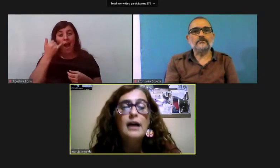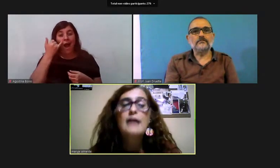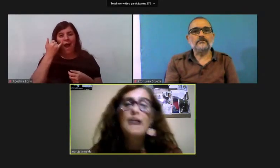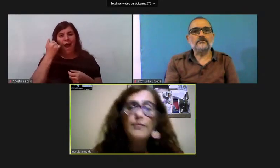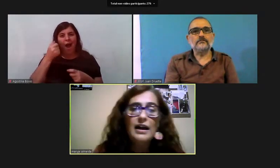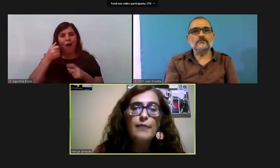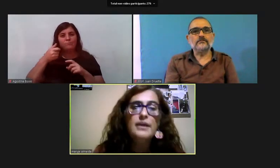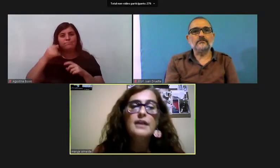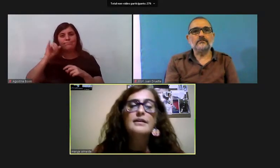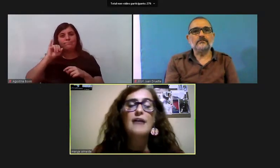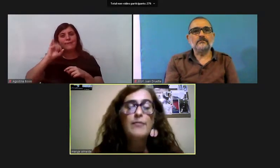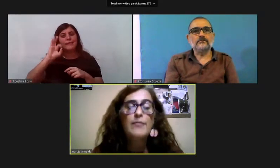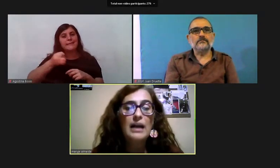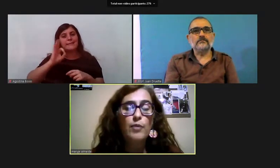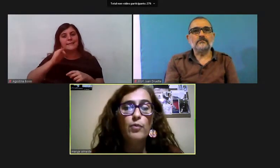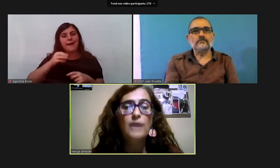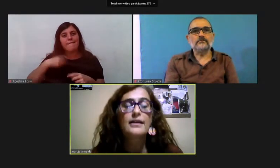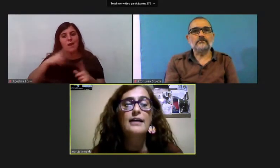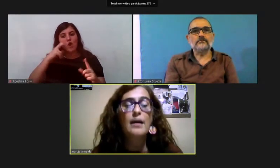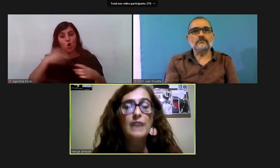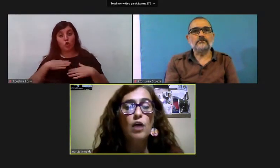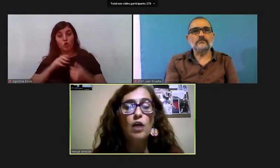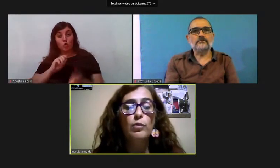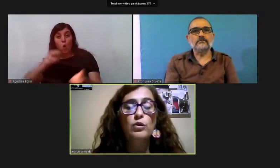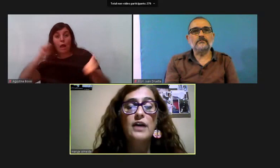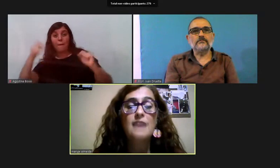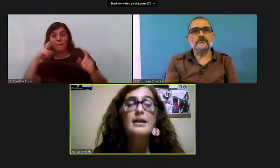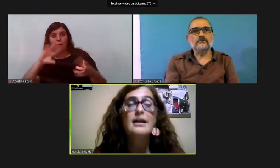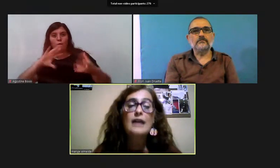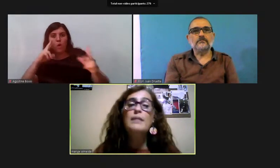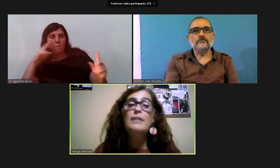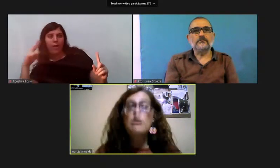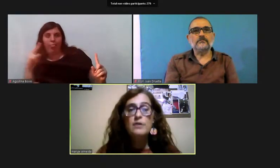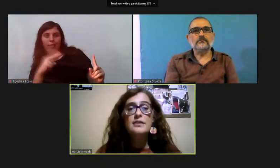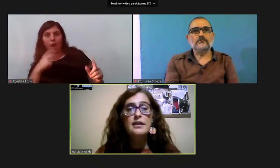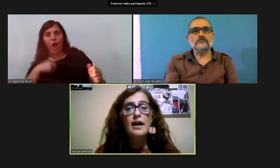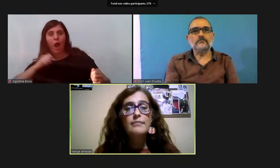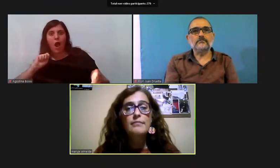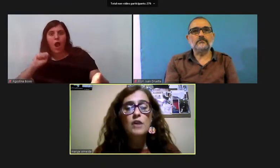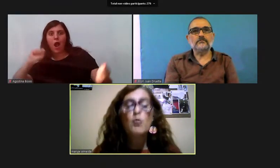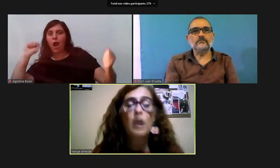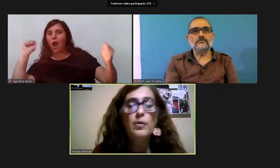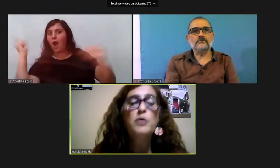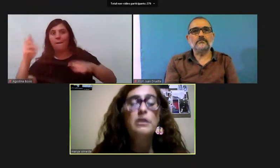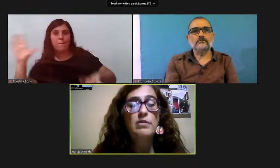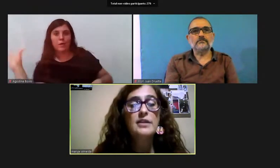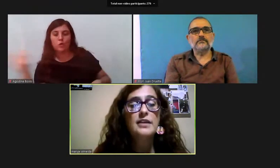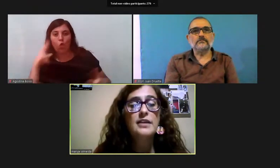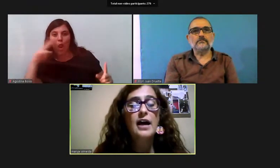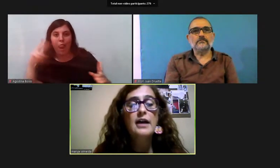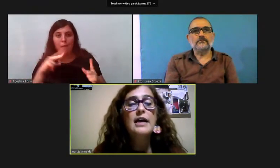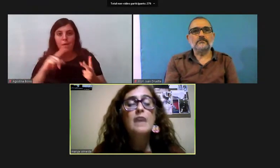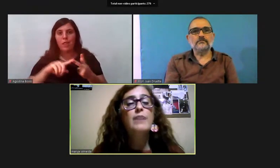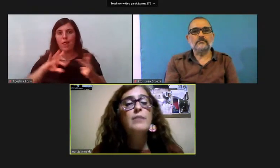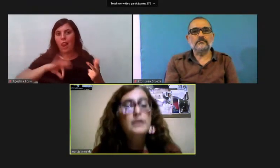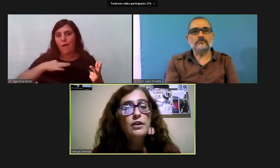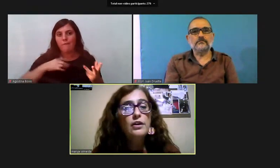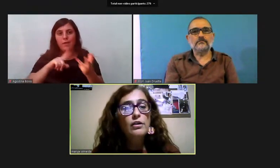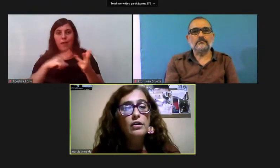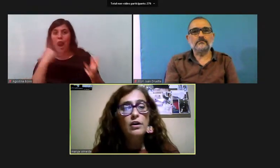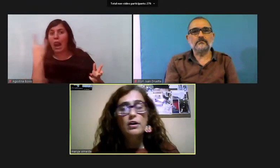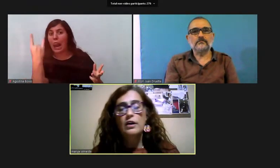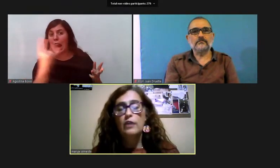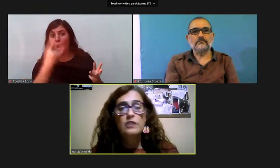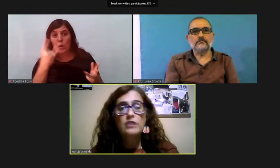perspectiva, cambian las vidas, cambian las propuestas, cambian las oportunidades, cambia la universidad, como cambió nuestra universidad, y